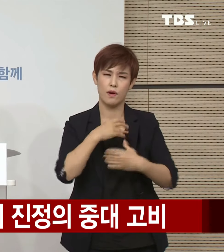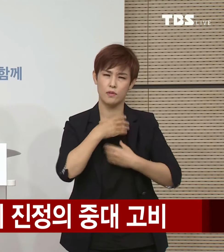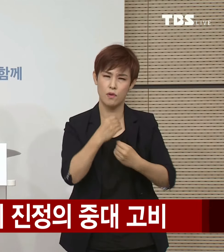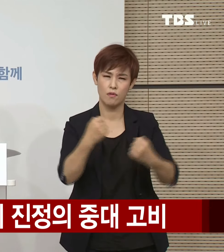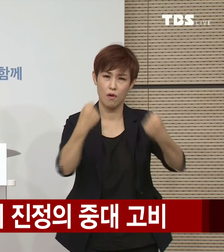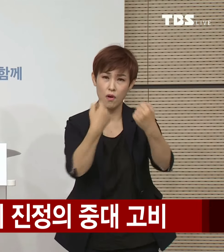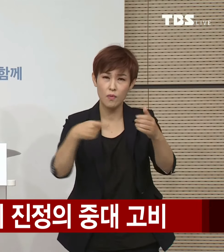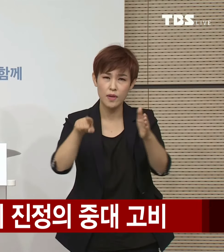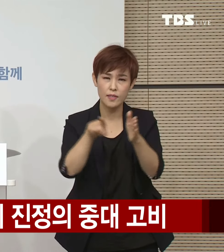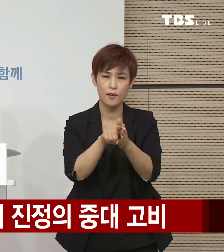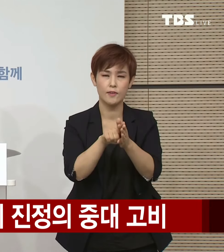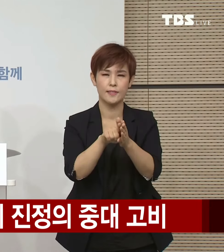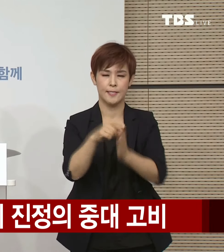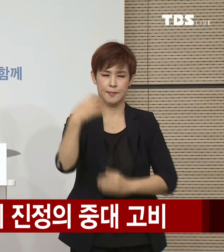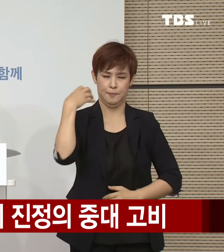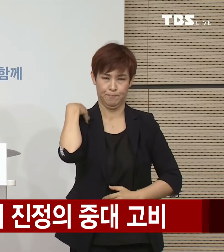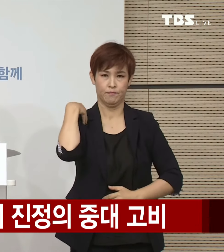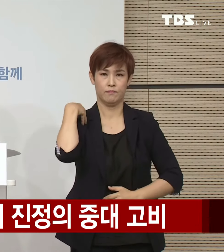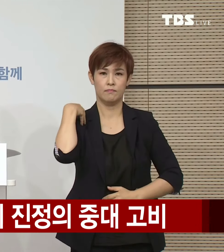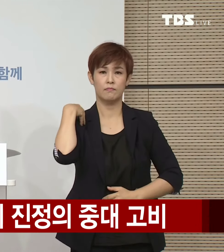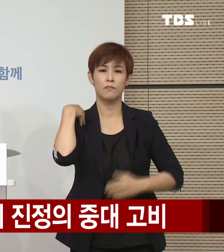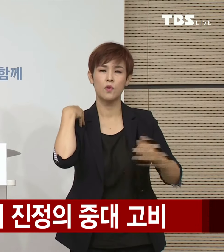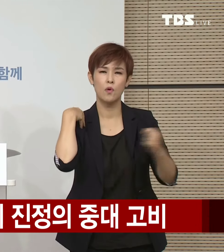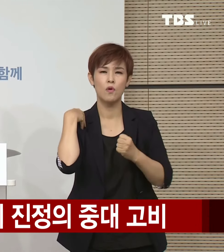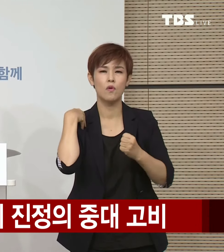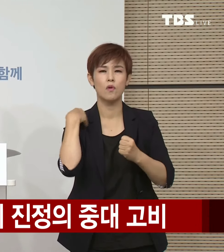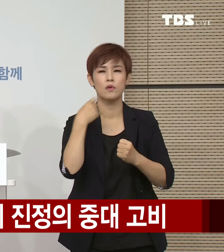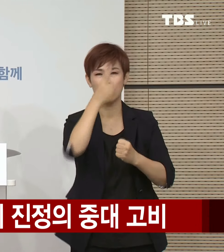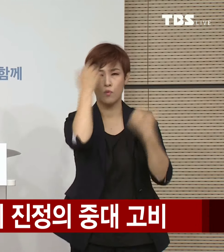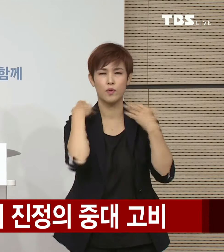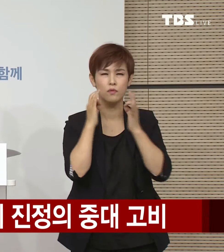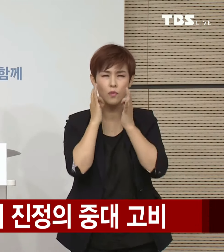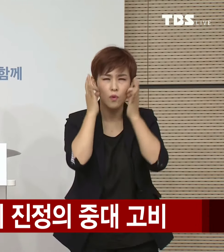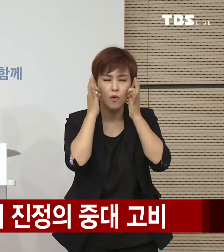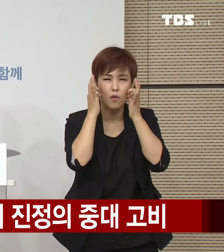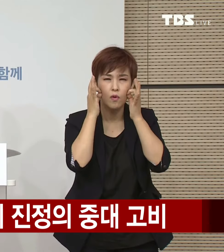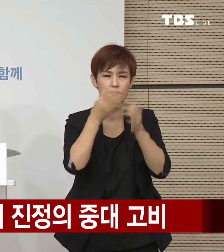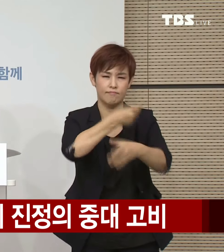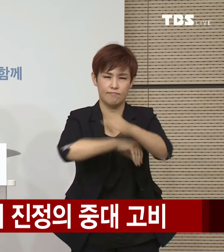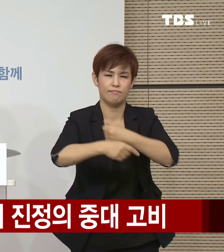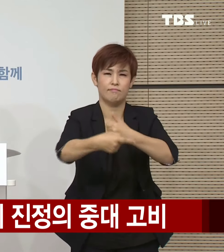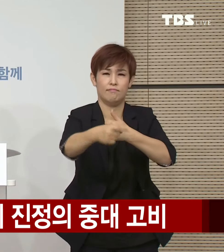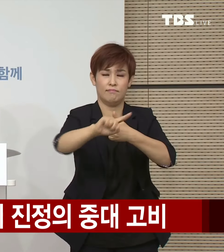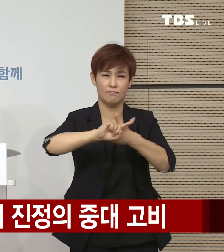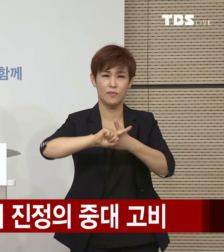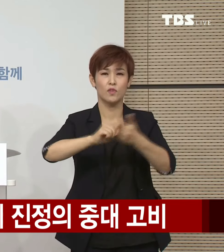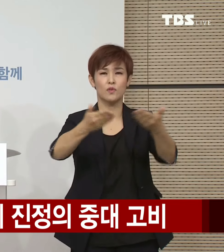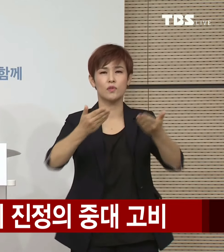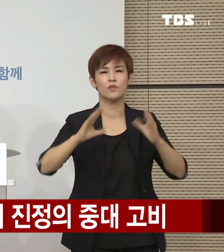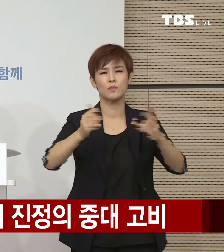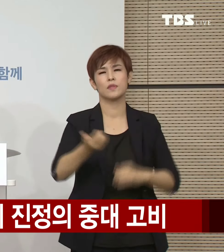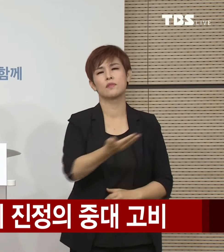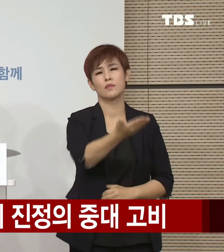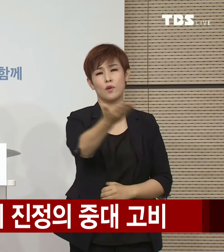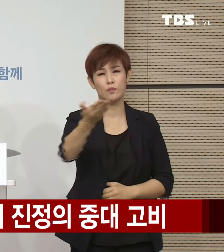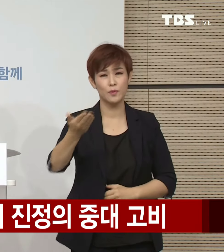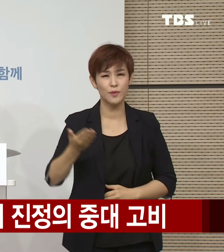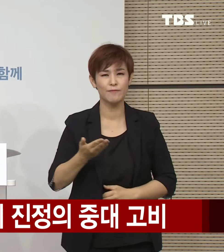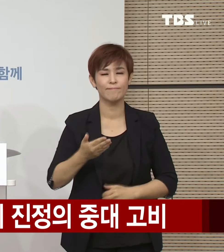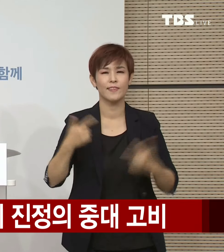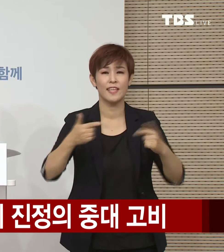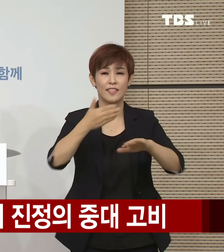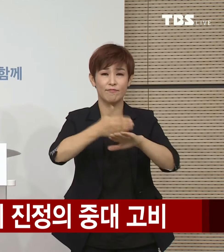위해 책임감을 갖고 방역 당국의 노력에 자발적으로 협조해 주시는 국민 여러분들께